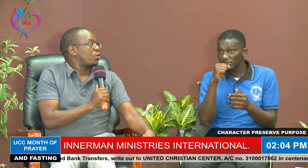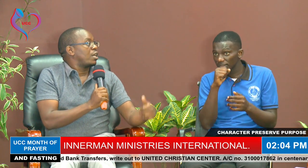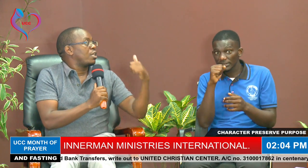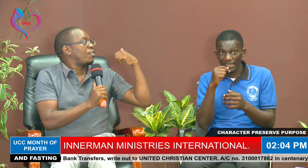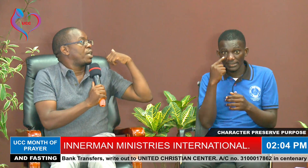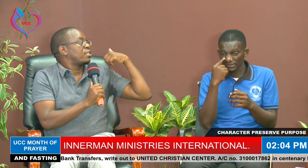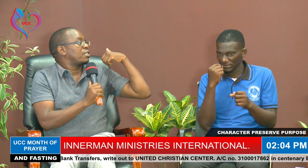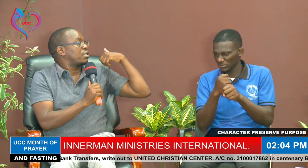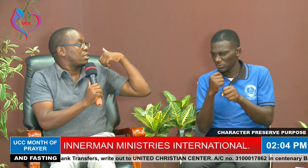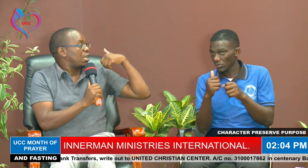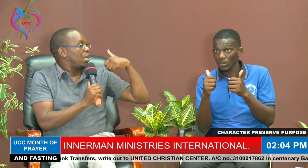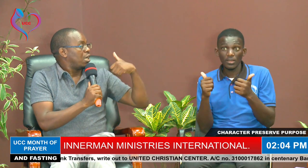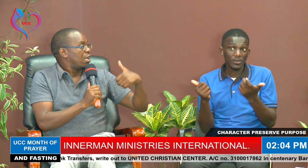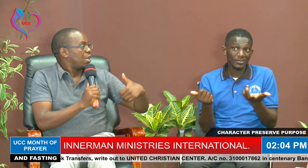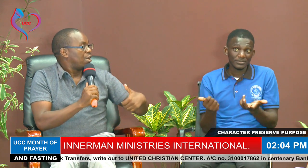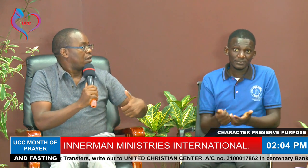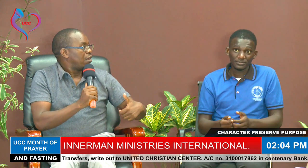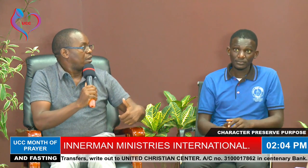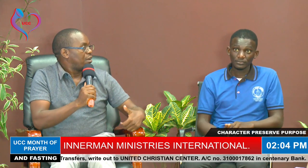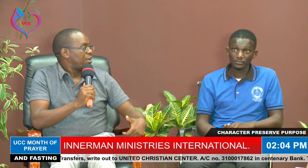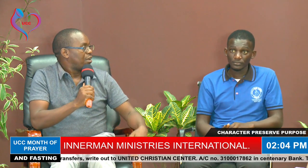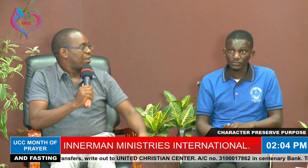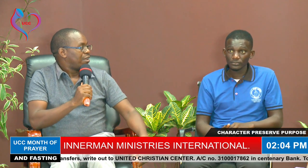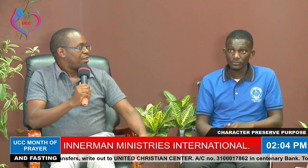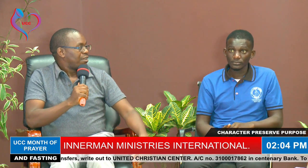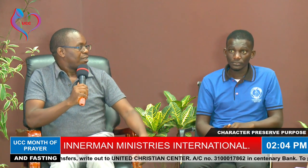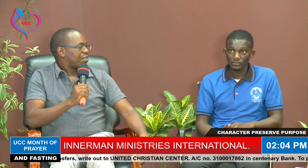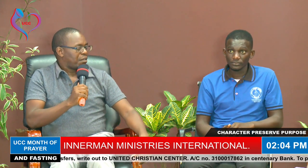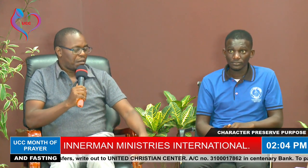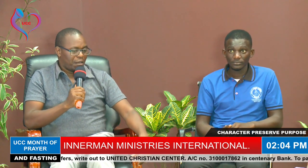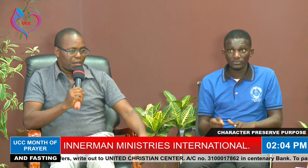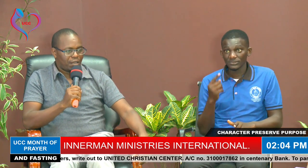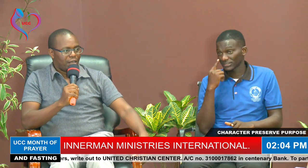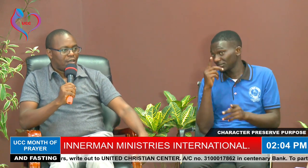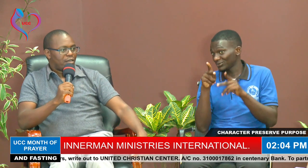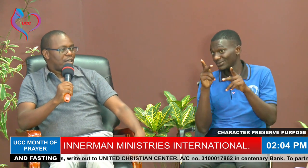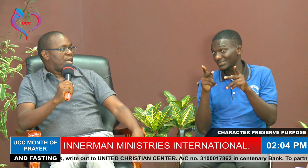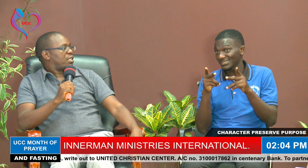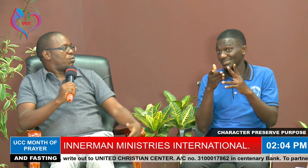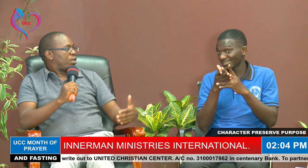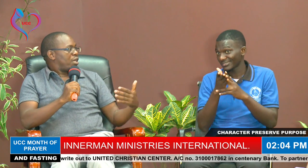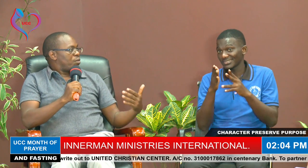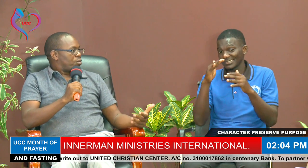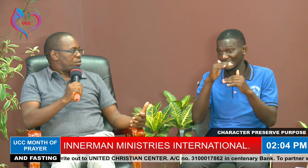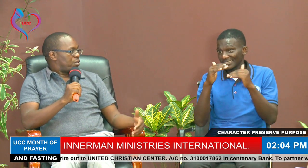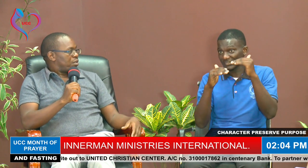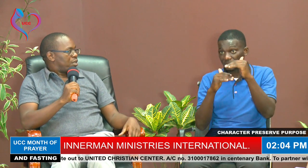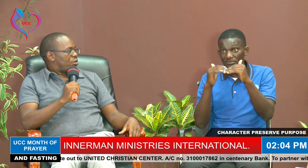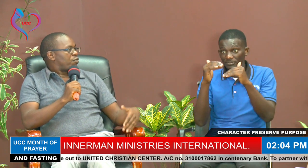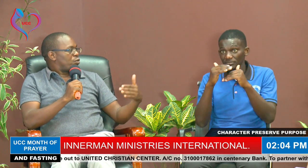chokanga na yava baji testing nga mkwistayo nga item with those phases of testings nga yagala jibu ukemu you have to go